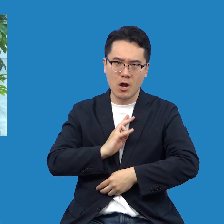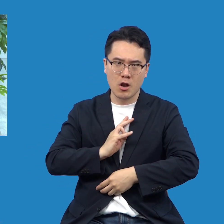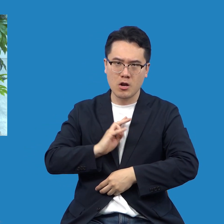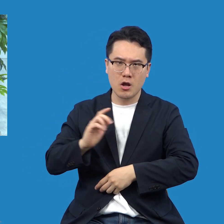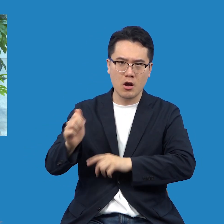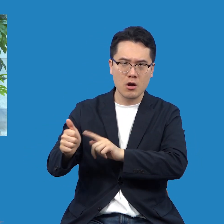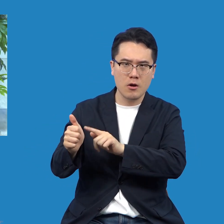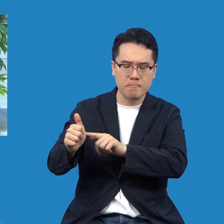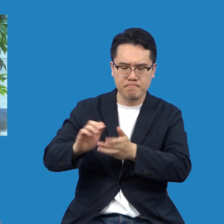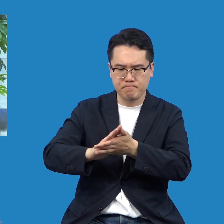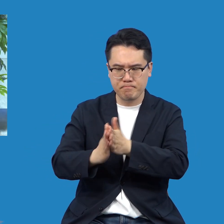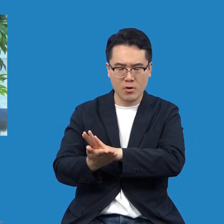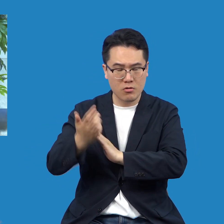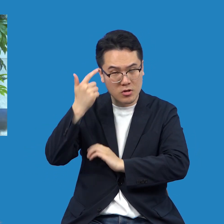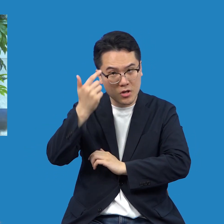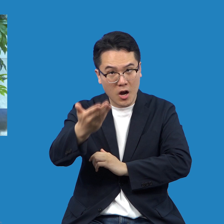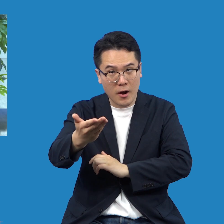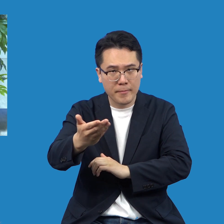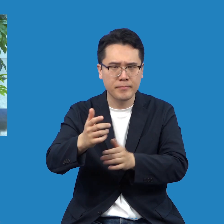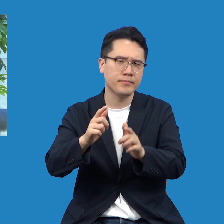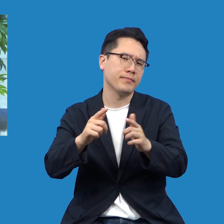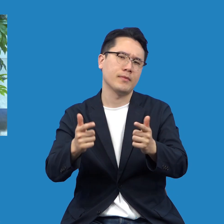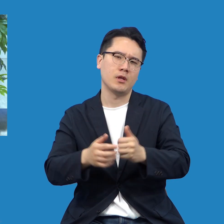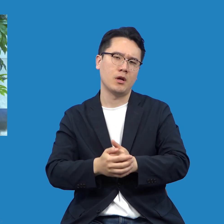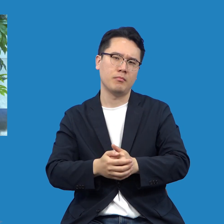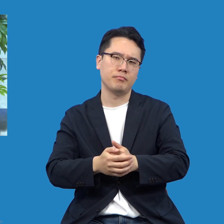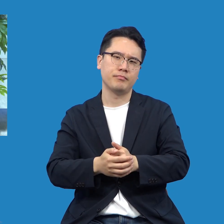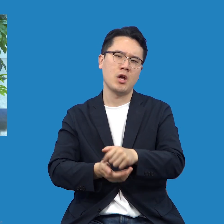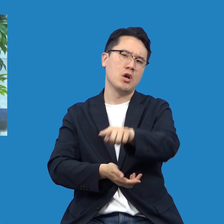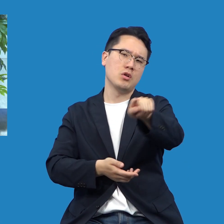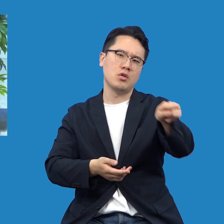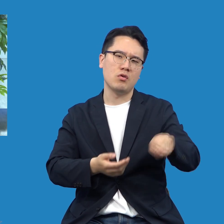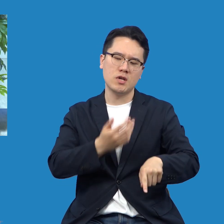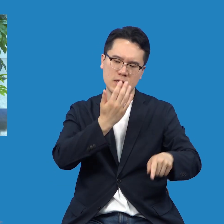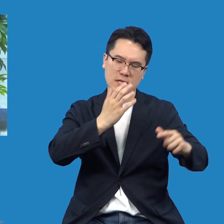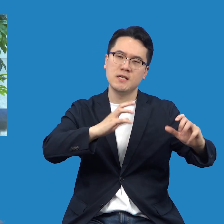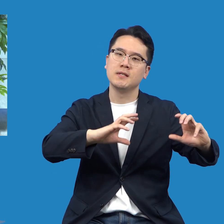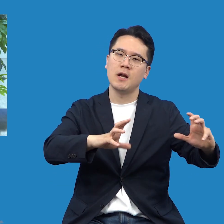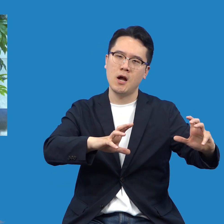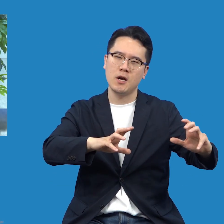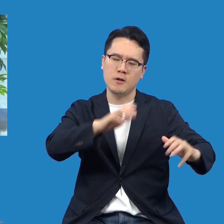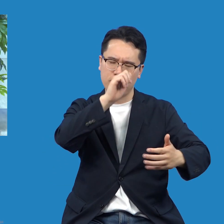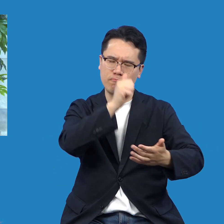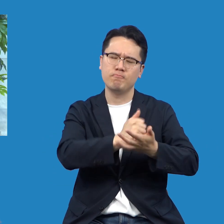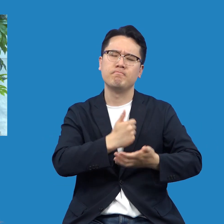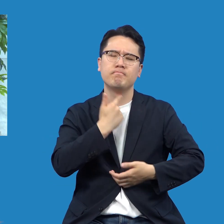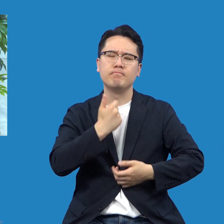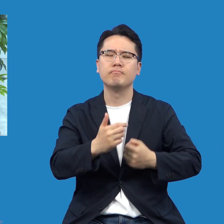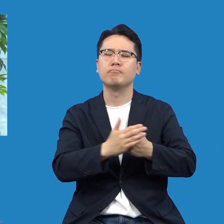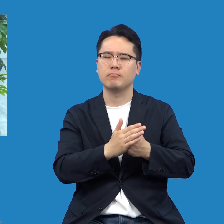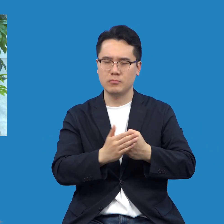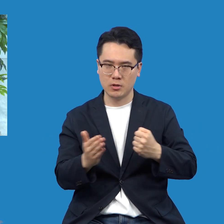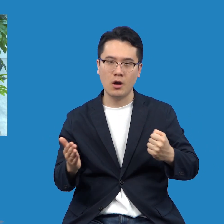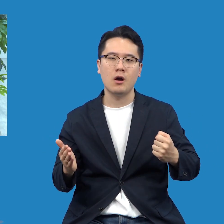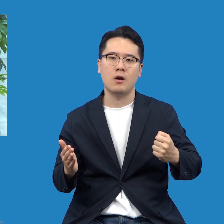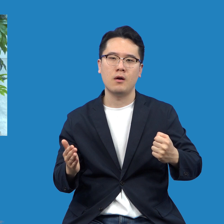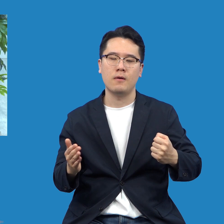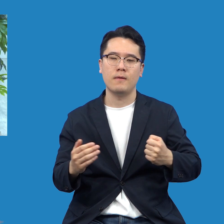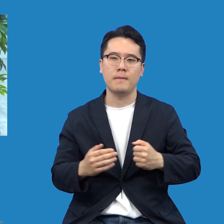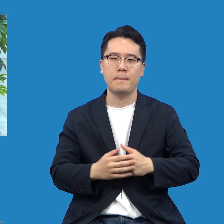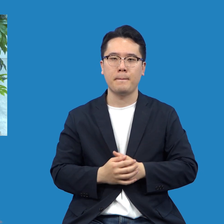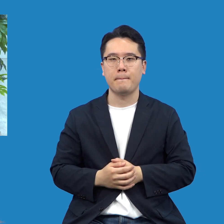아니다. 너희 이스라엘이 범죄했다. 이 사실을 지금 말씀하고 있는 거죠. 우리가 설